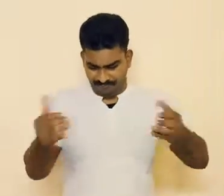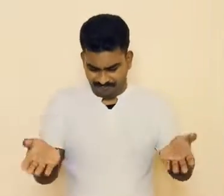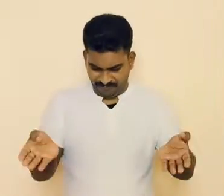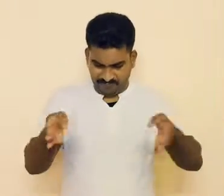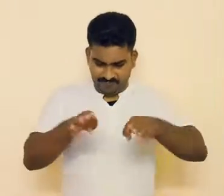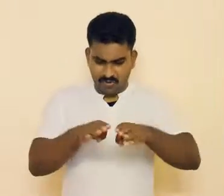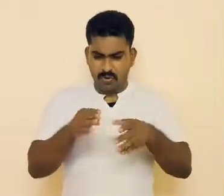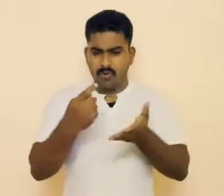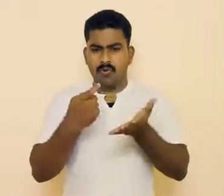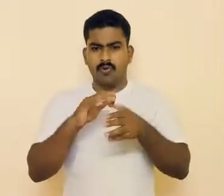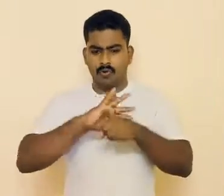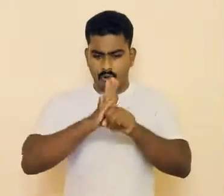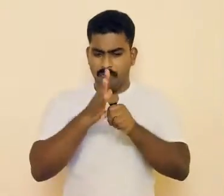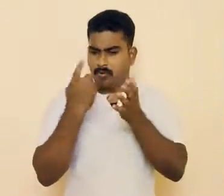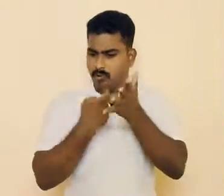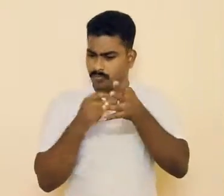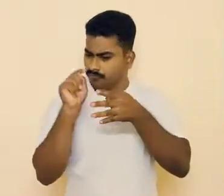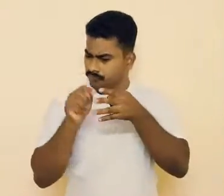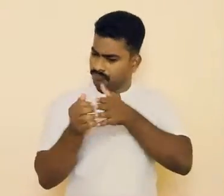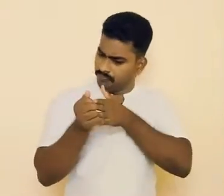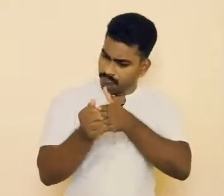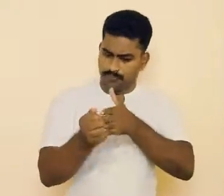സംസ്കാരം കോവിഡ് പ്രോട്ടോകോൾ പാലിച്ച് നടത്തി.